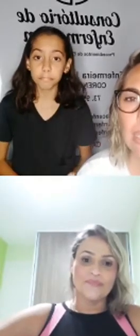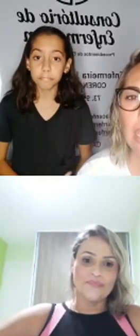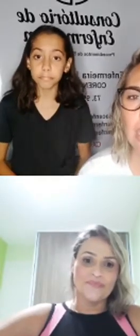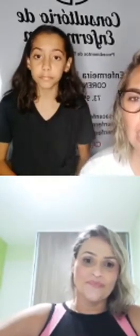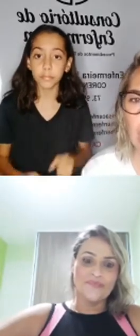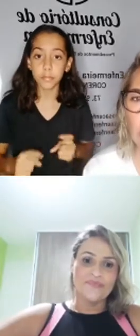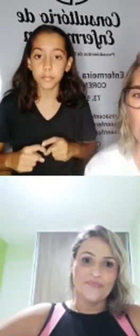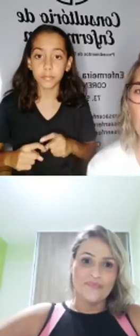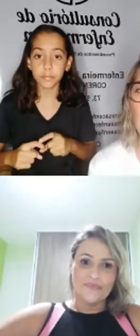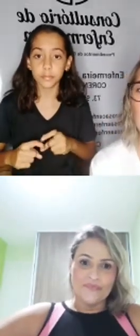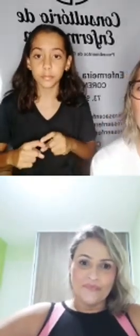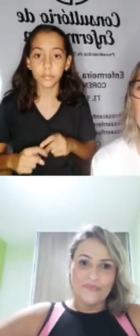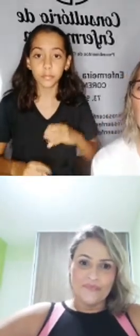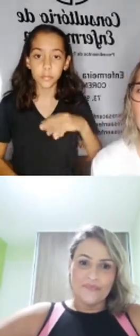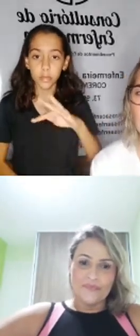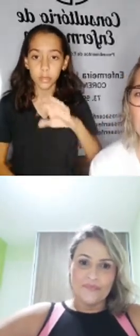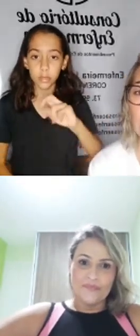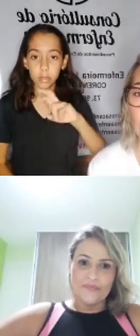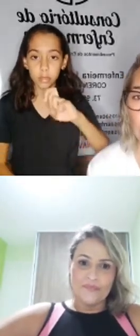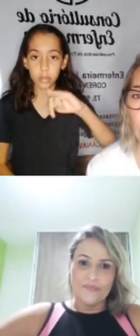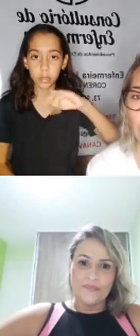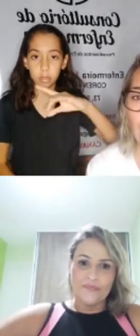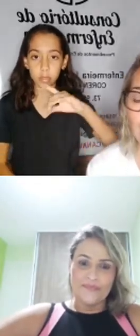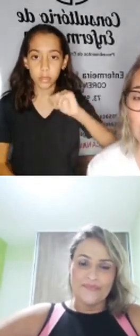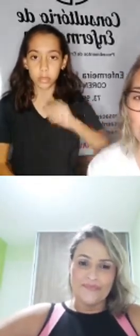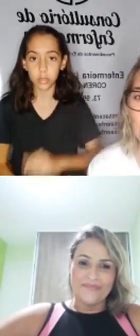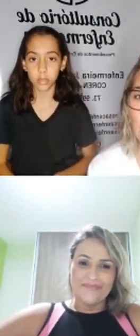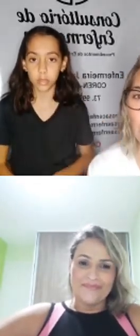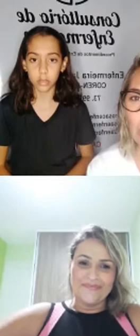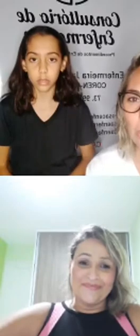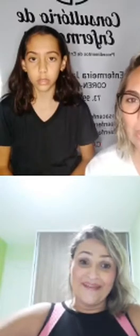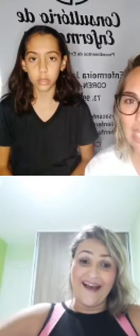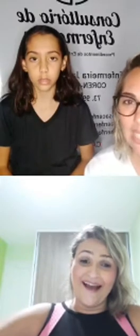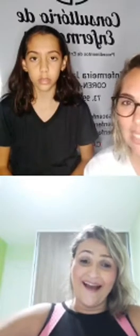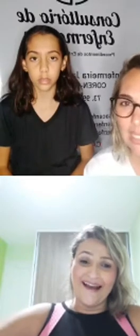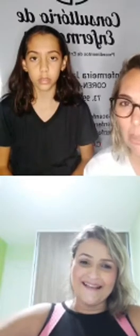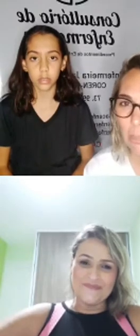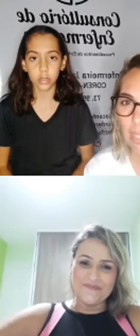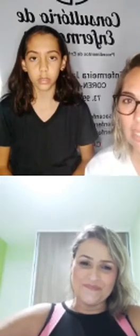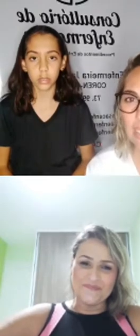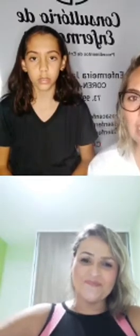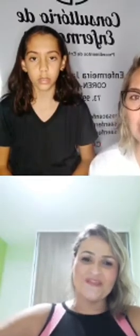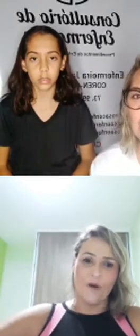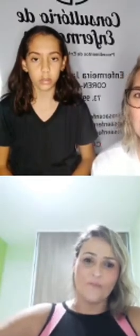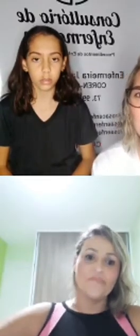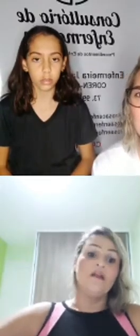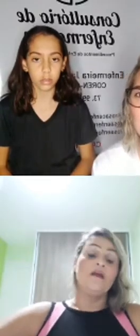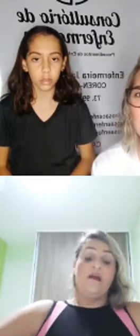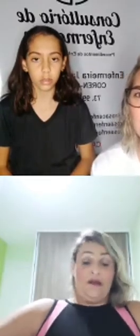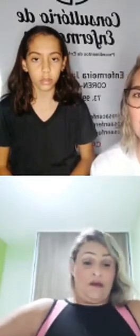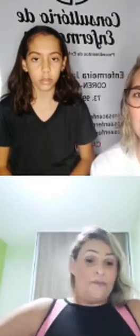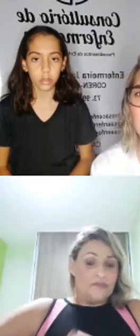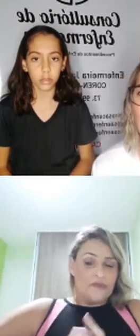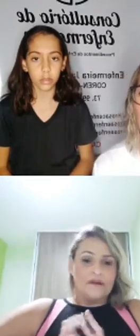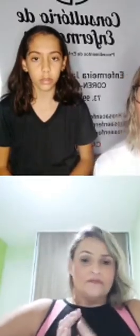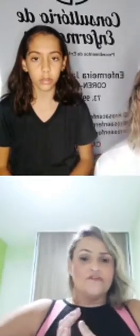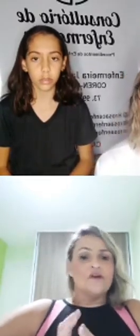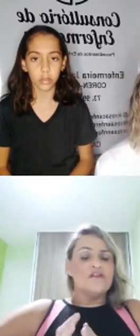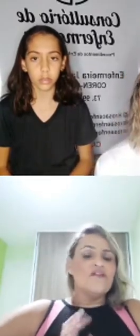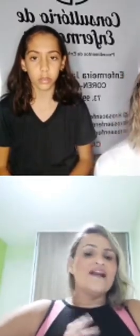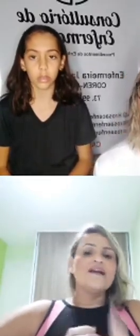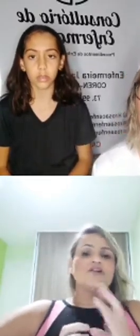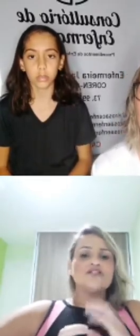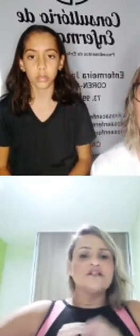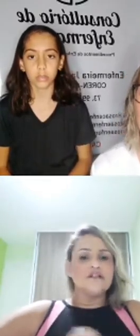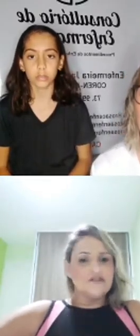Nas maternidades, o marido está podendo assistir o parto? Boa noite. Então, Eu vou